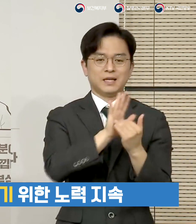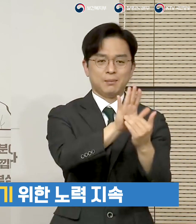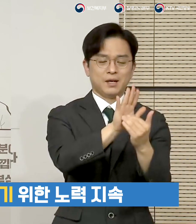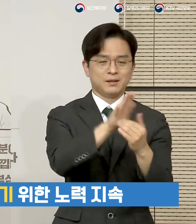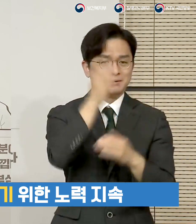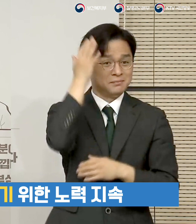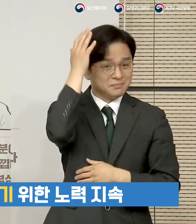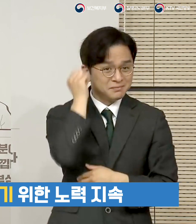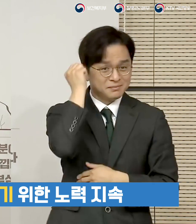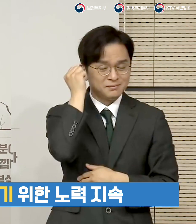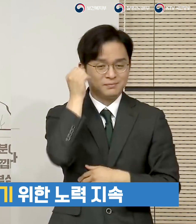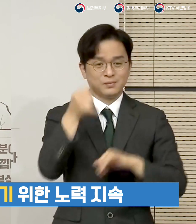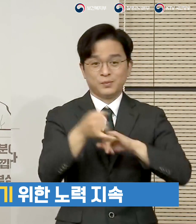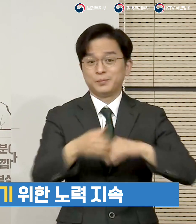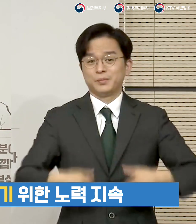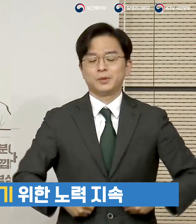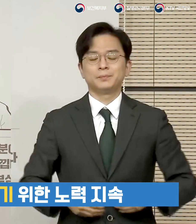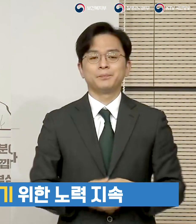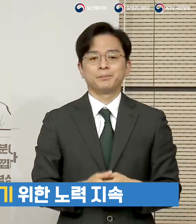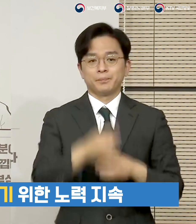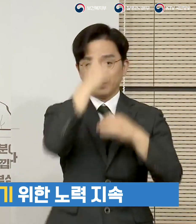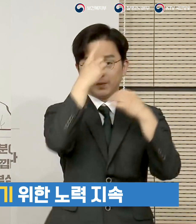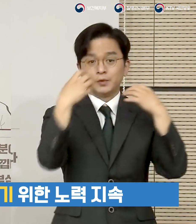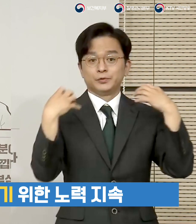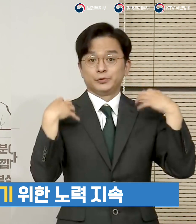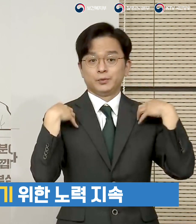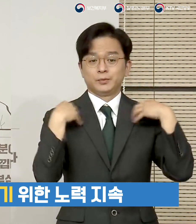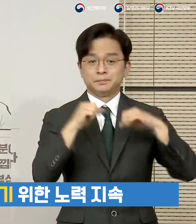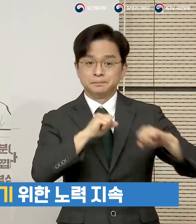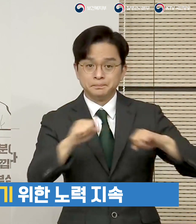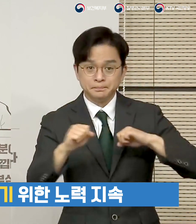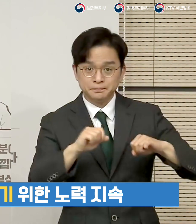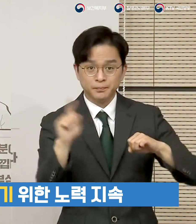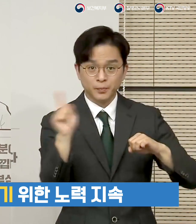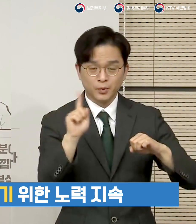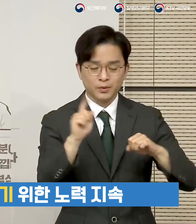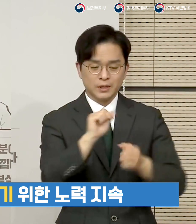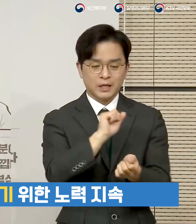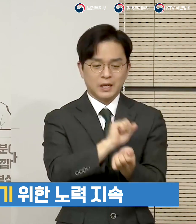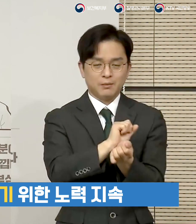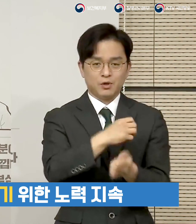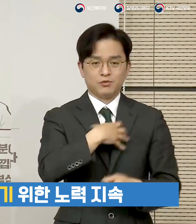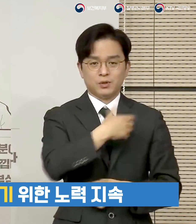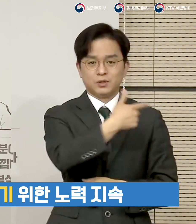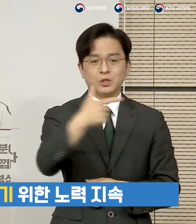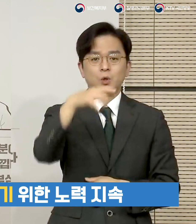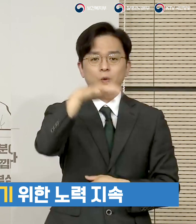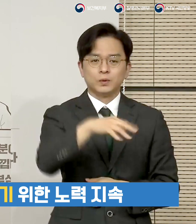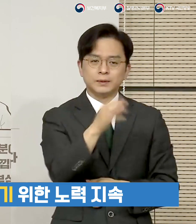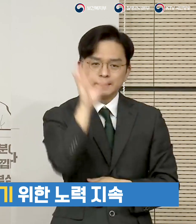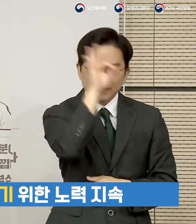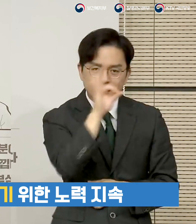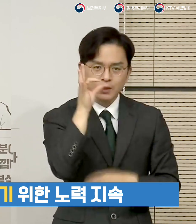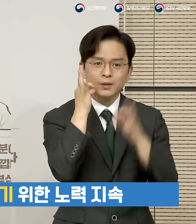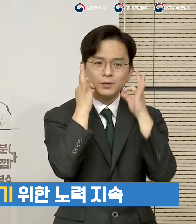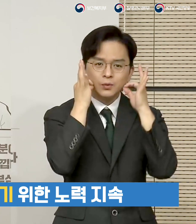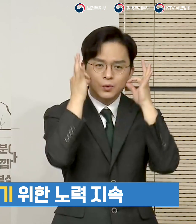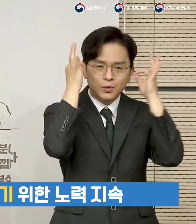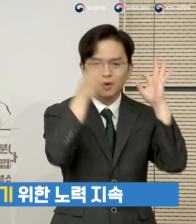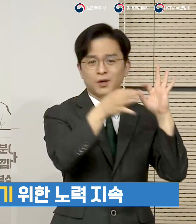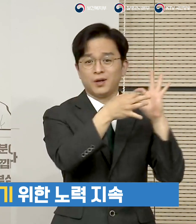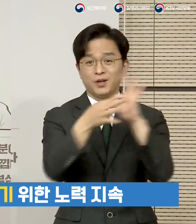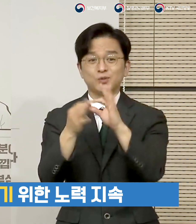정부도 선제적으로 감염 취약 시설을 발굴하고 현장 점검을 통해 방역 사각지대를 없애기 위한 노력을 계속하고